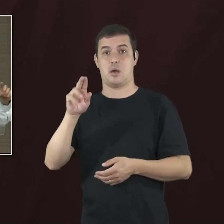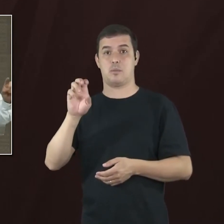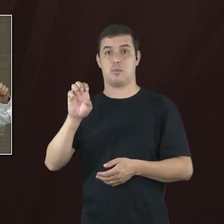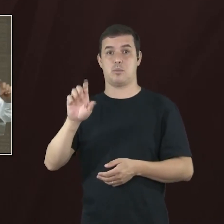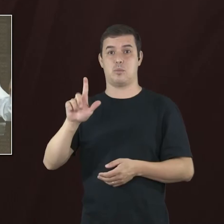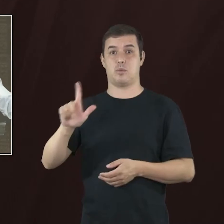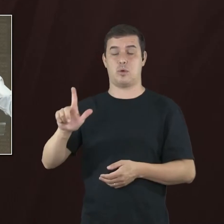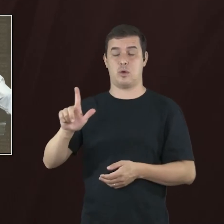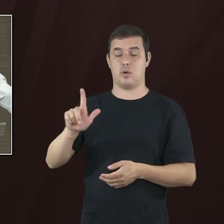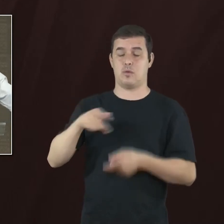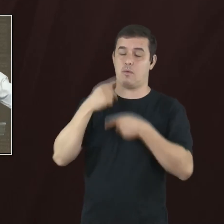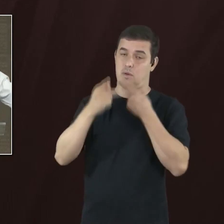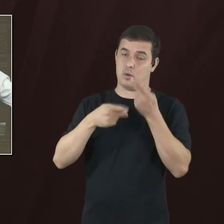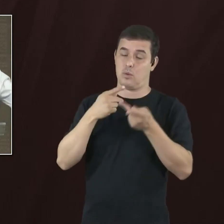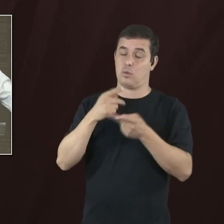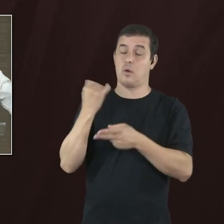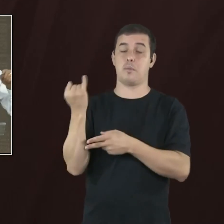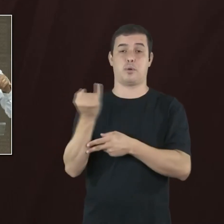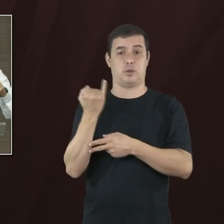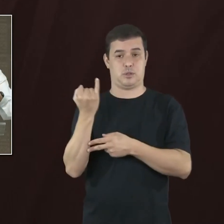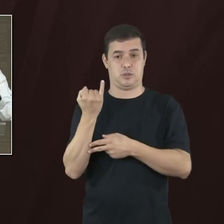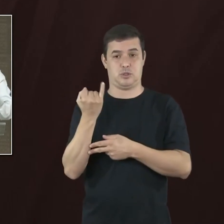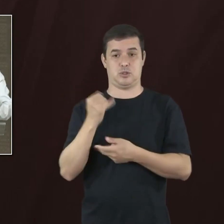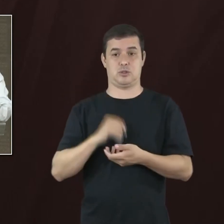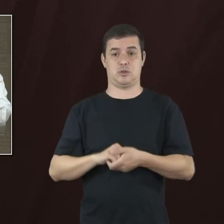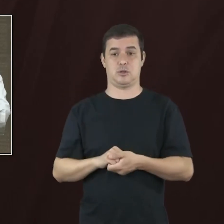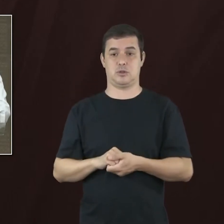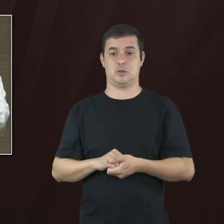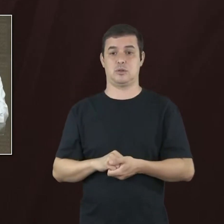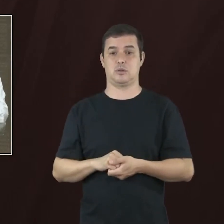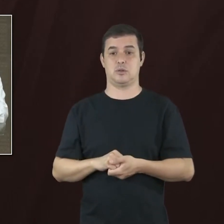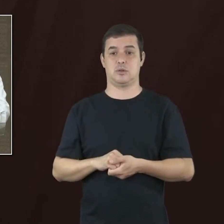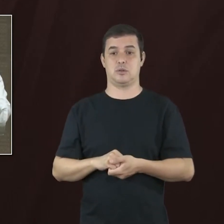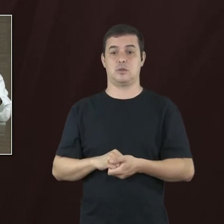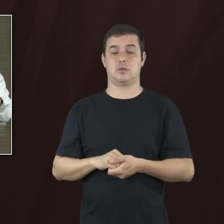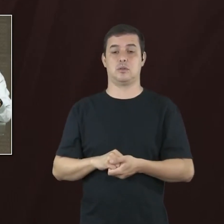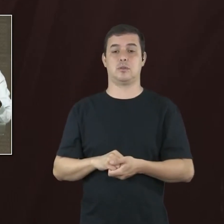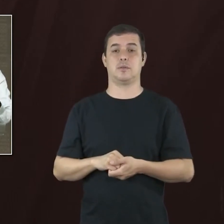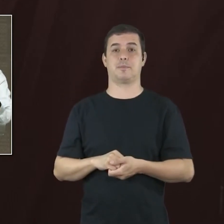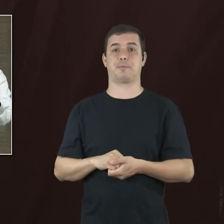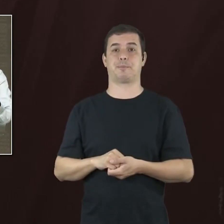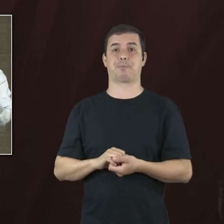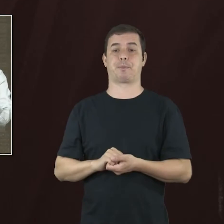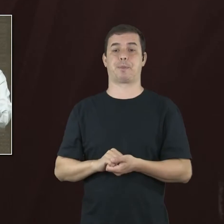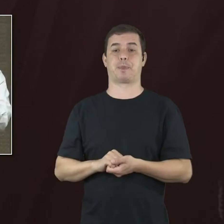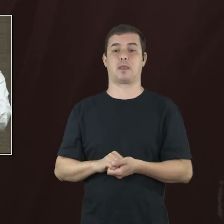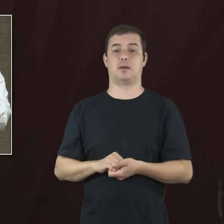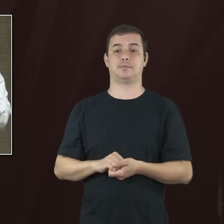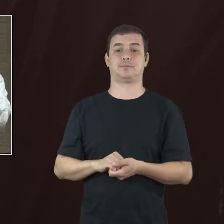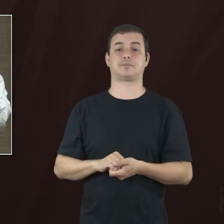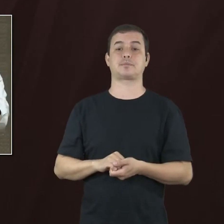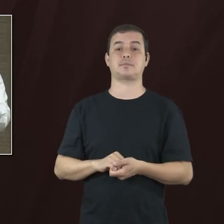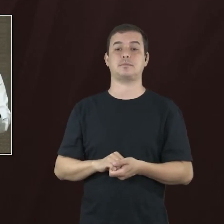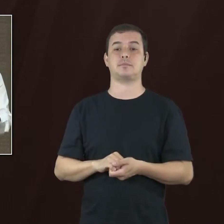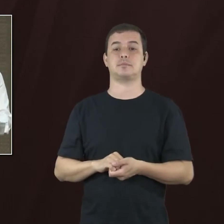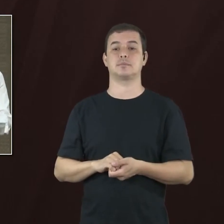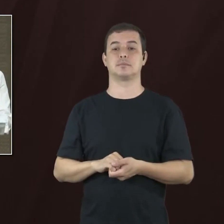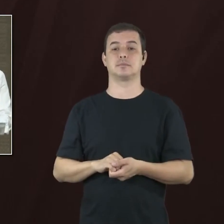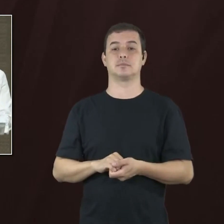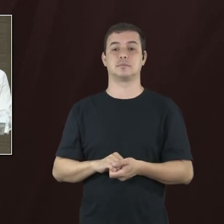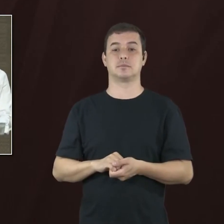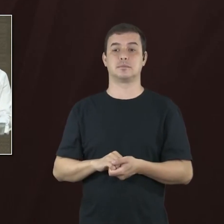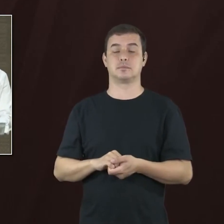os documentos e tal, e no fim Samuel fez o requerimento aqui para imigração, e foi